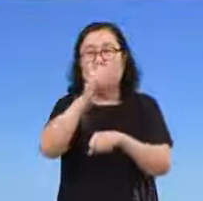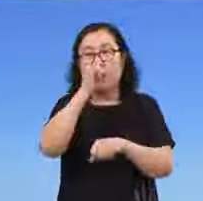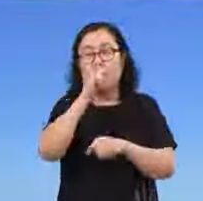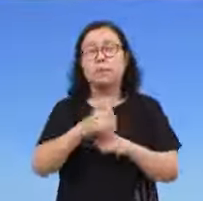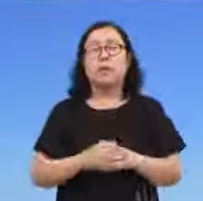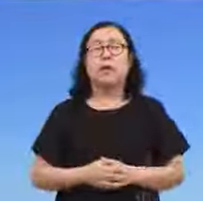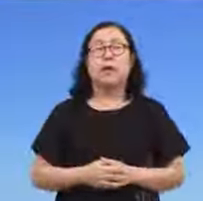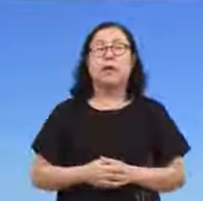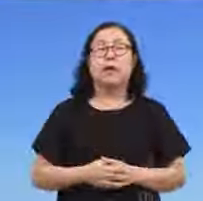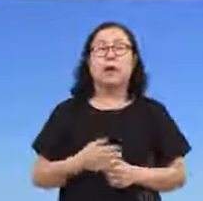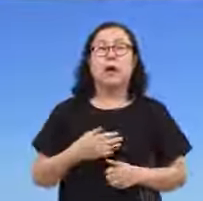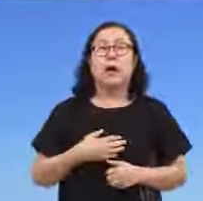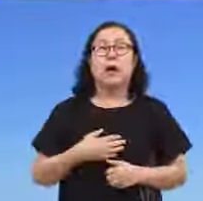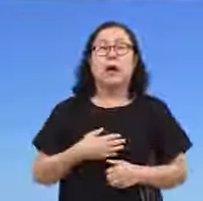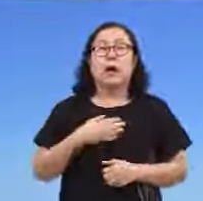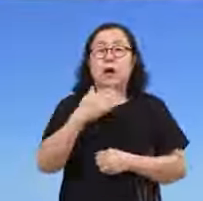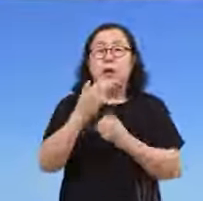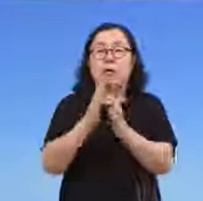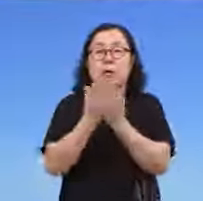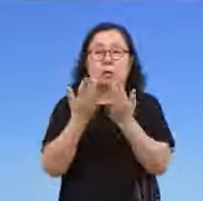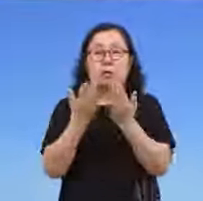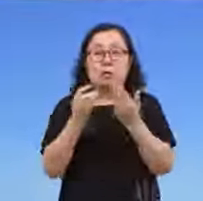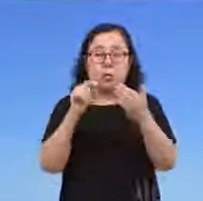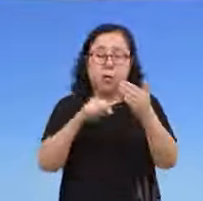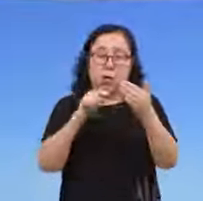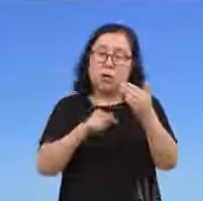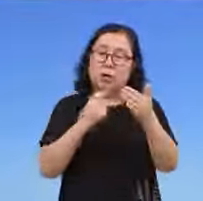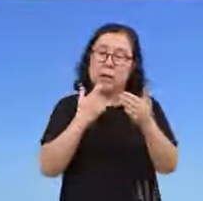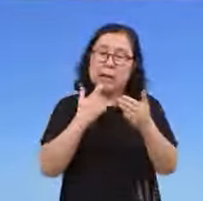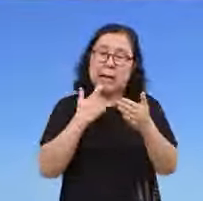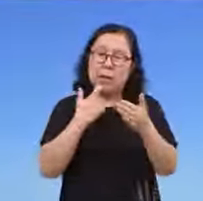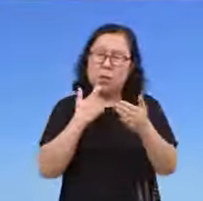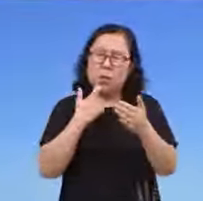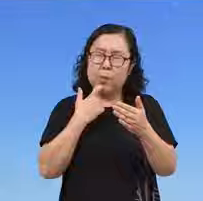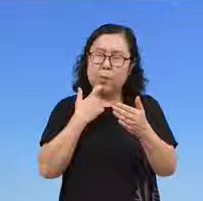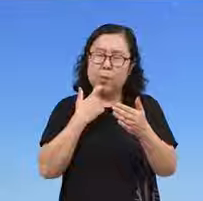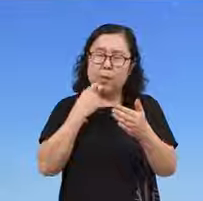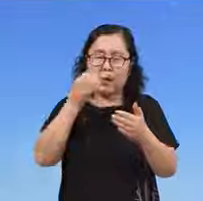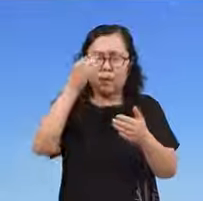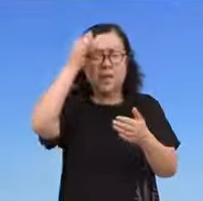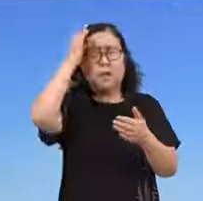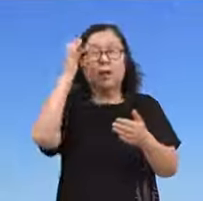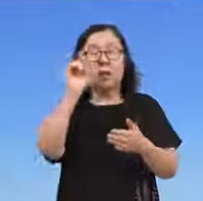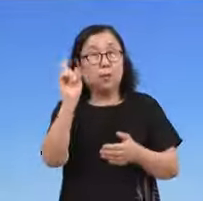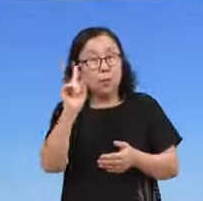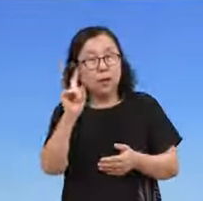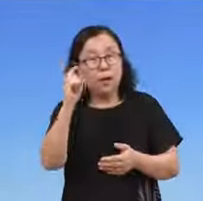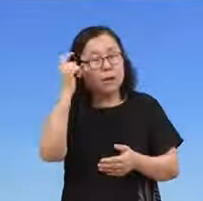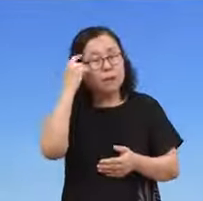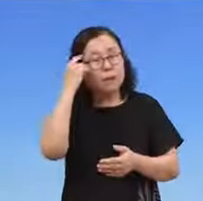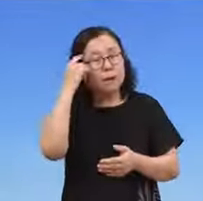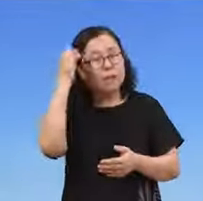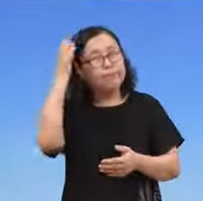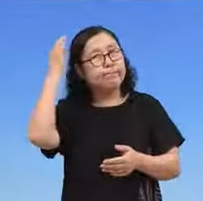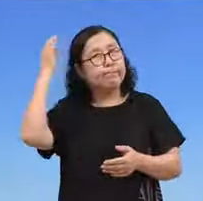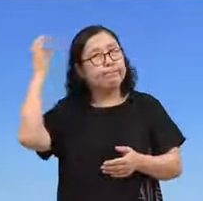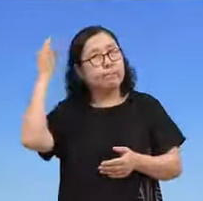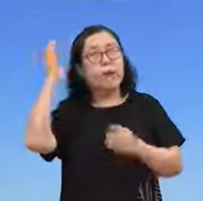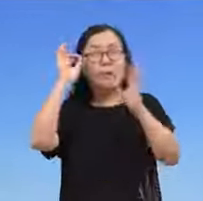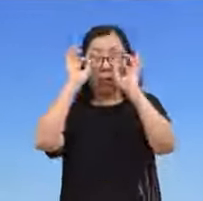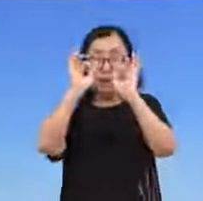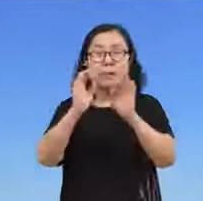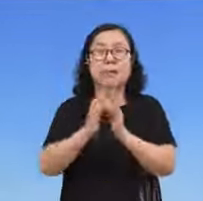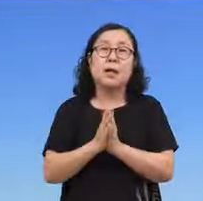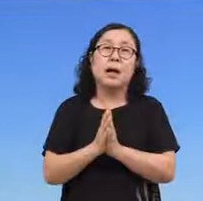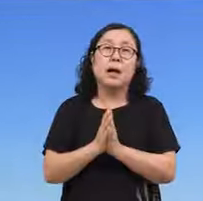본문에서 야곱이 깨달은 게 뭘까 제가 상상을 해보니까요, 참 많은 회개가 있었을 것 같아요. 그 하나님의